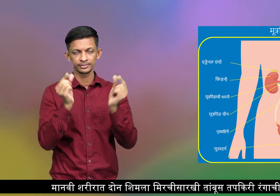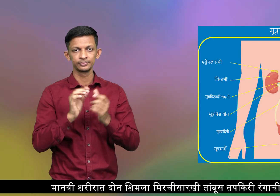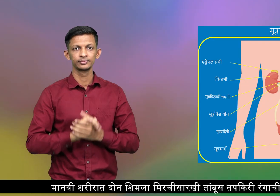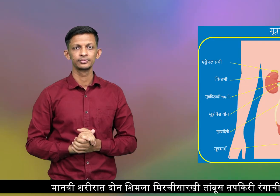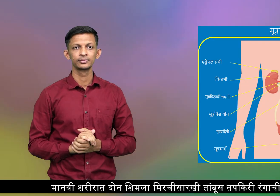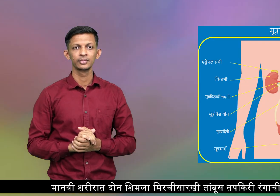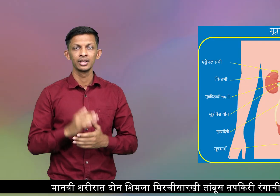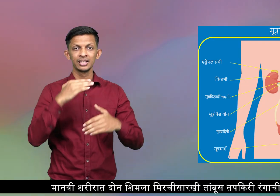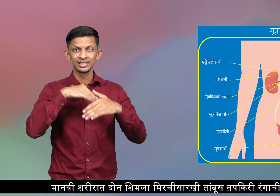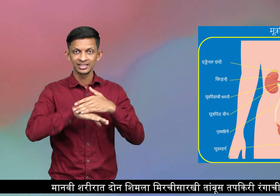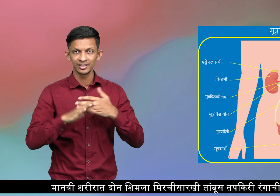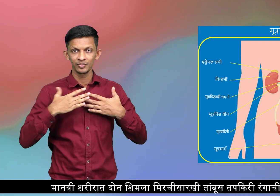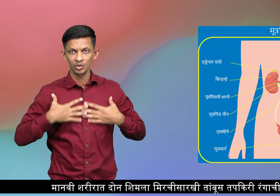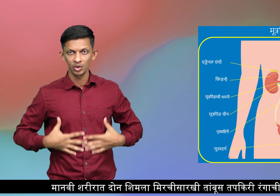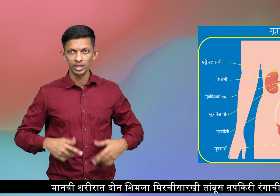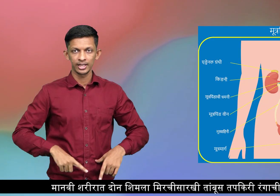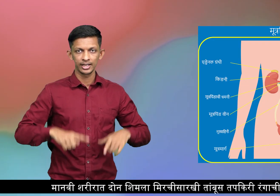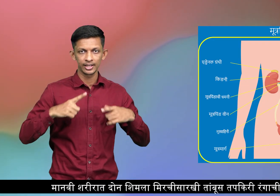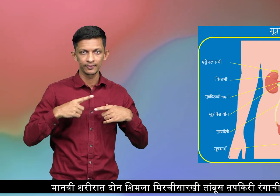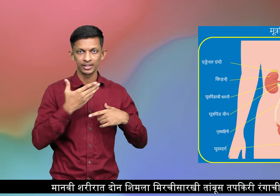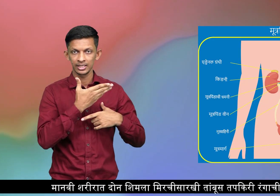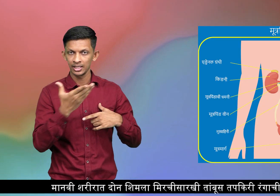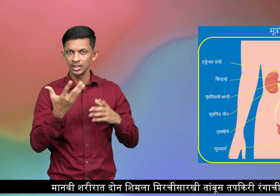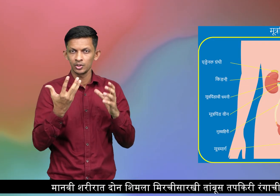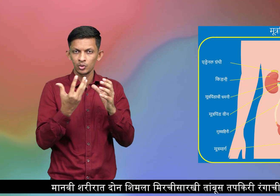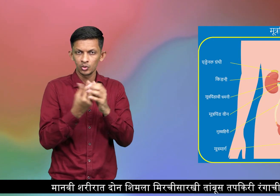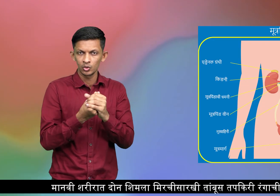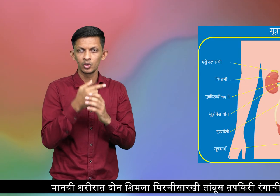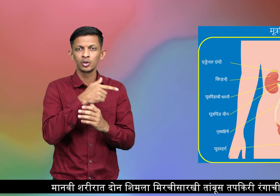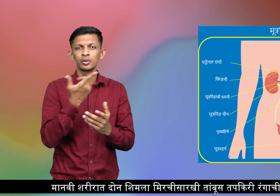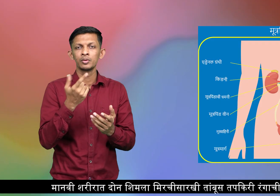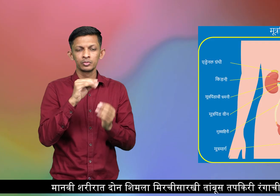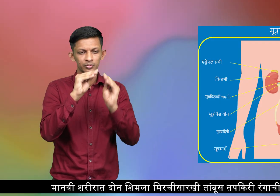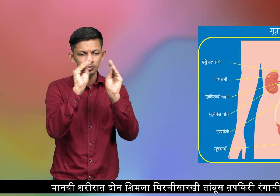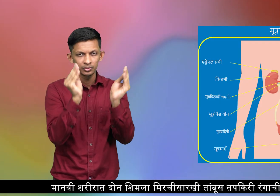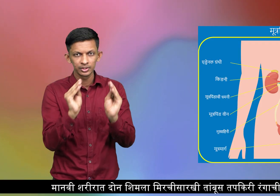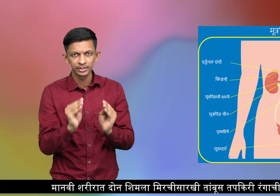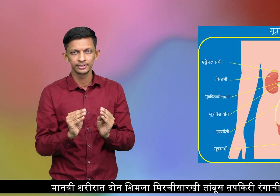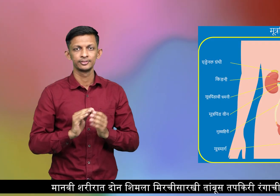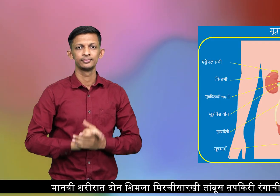मानवी शरीरात 2 शिमला मिरचीसारखी तांबूस तपकिरी रंगाची मूत्रपिंडे असतात.